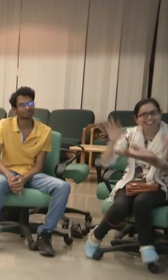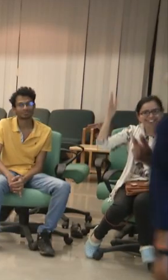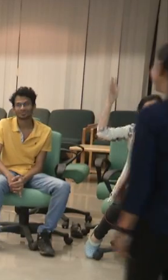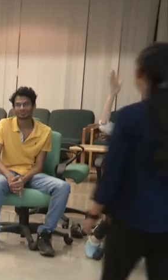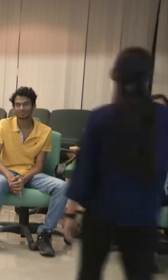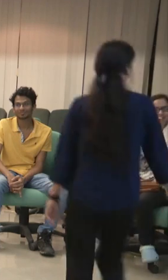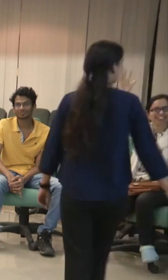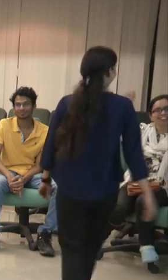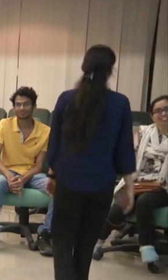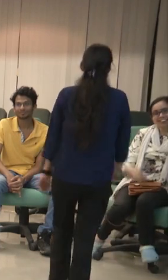एनी डाउट्स स्टिल हियर?